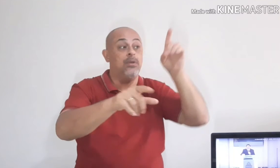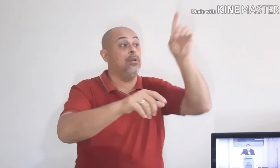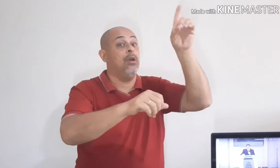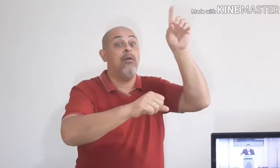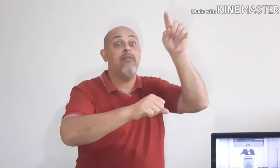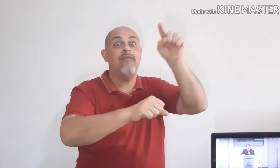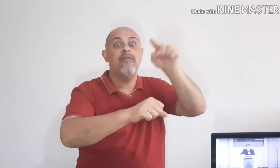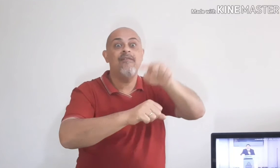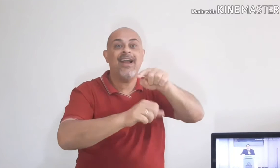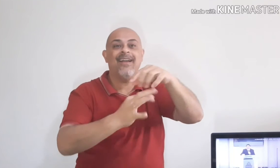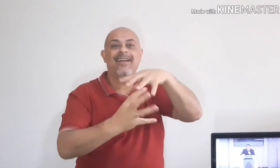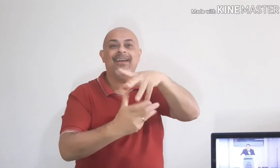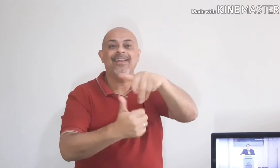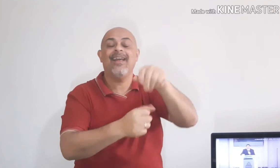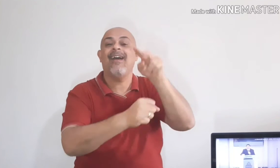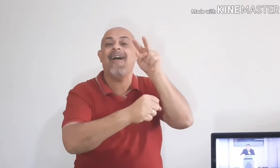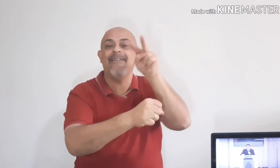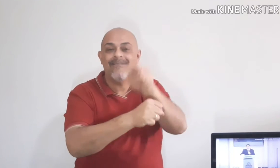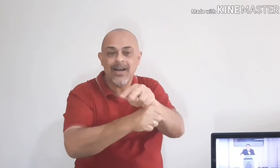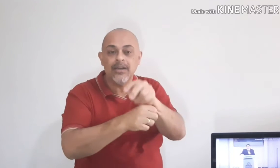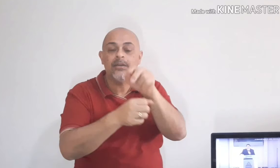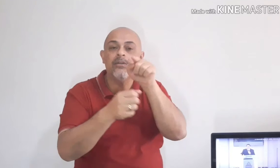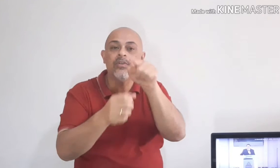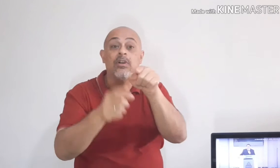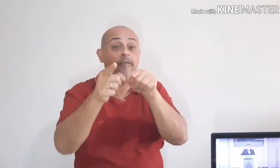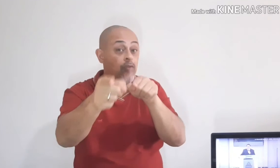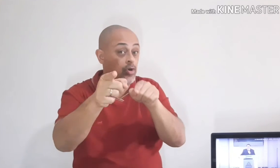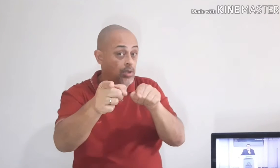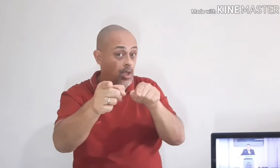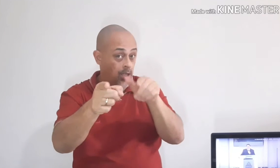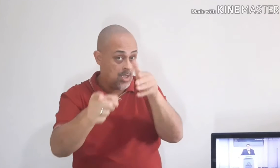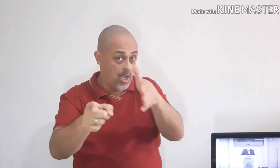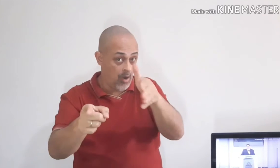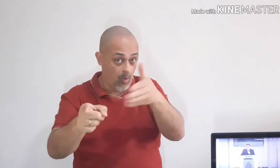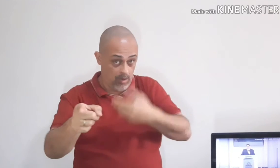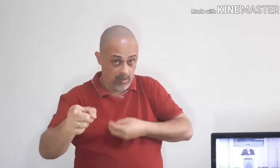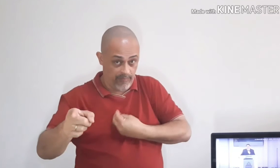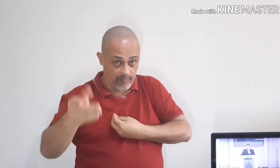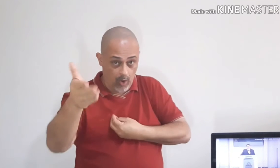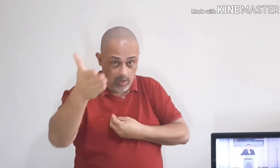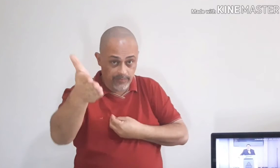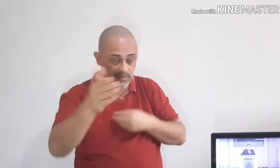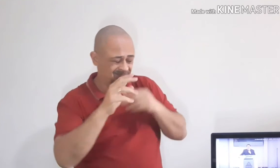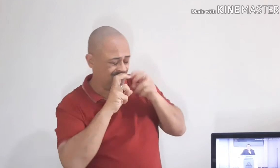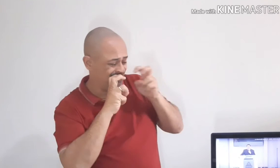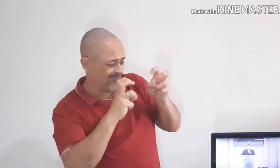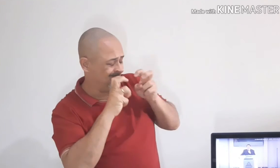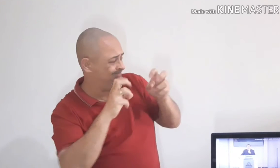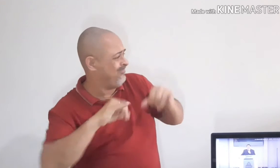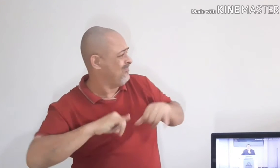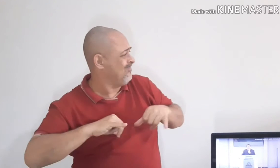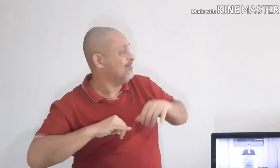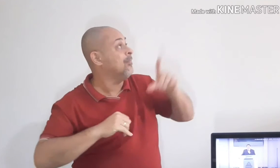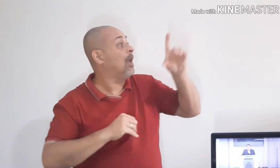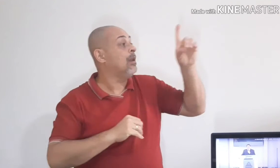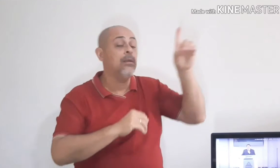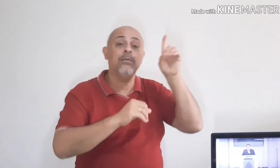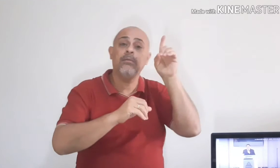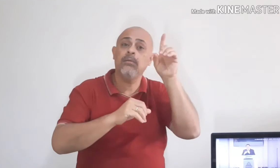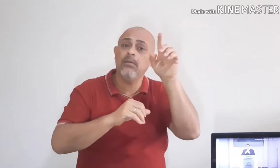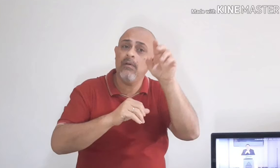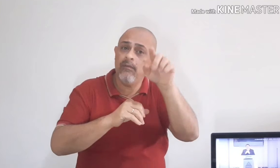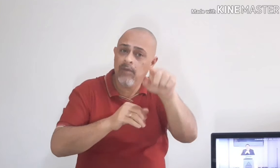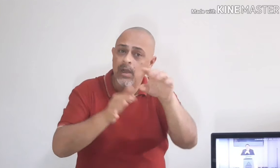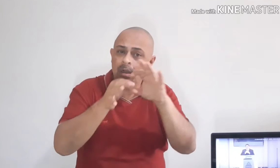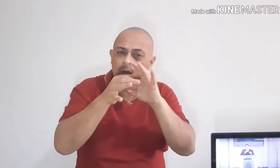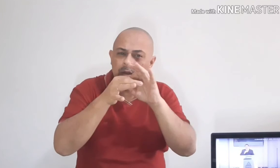porque eu vou atender ao seu gemido. Eu vou libertar você das angústias e